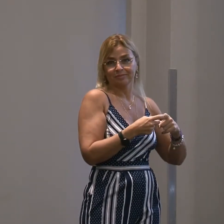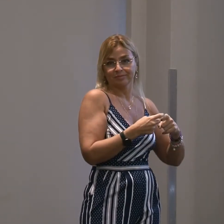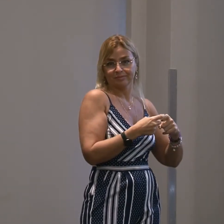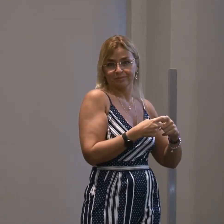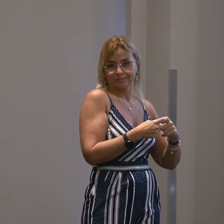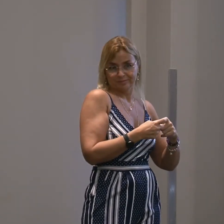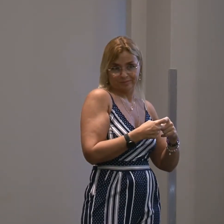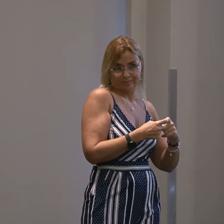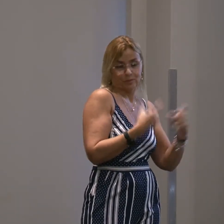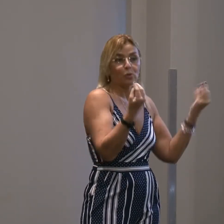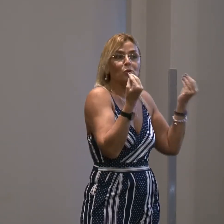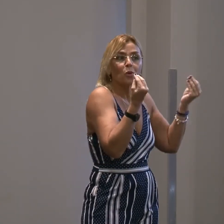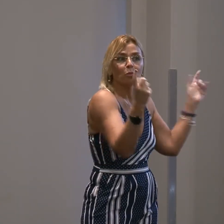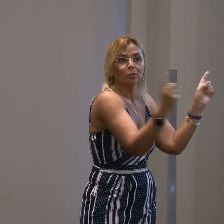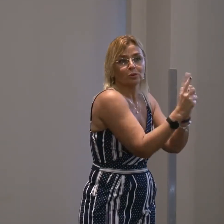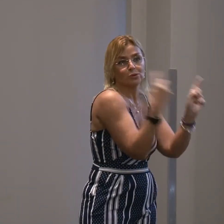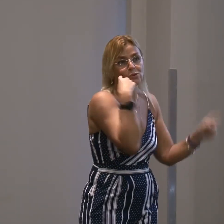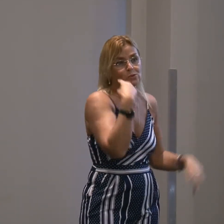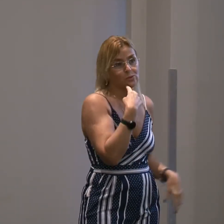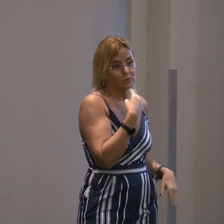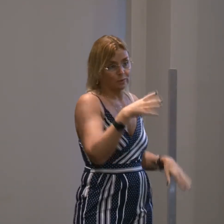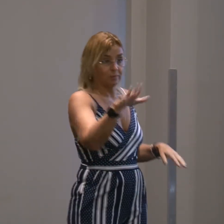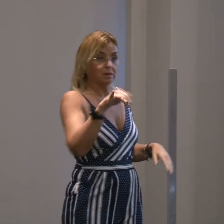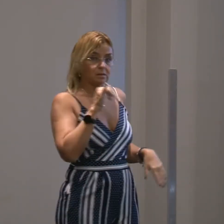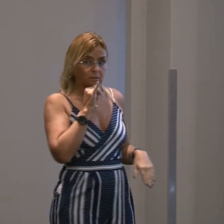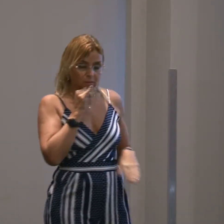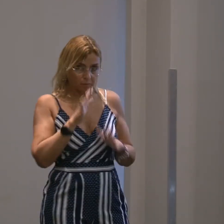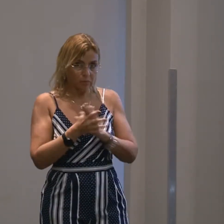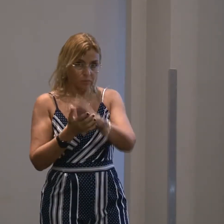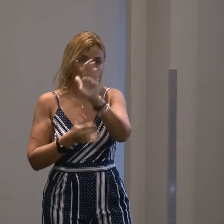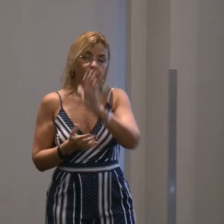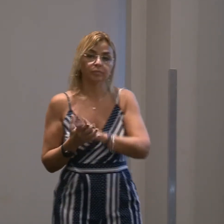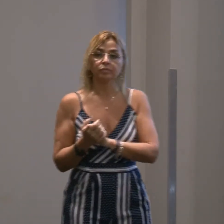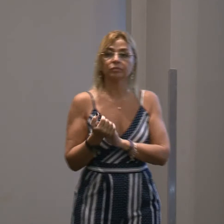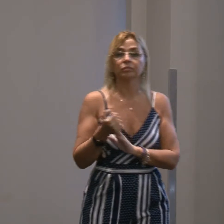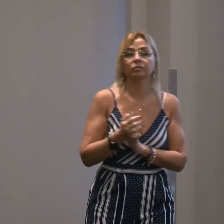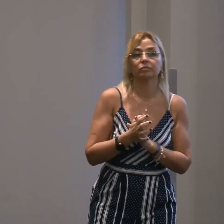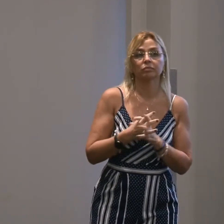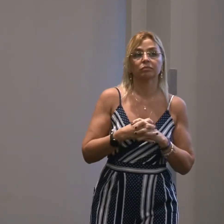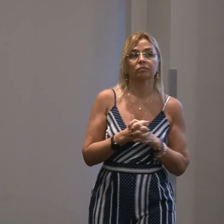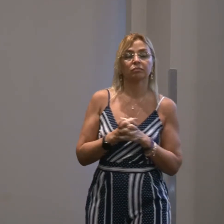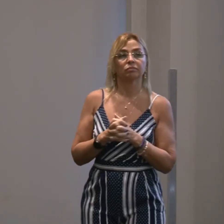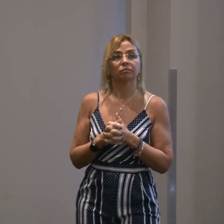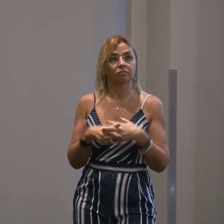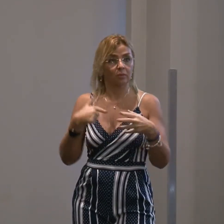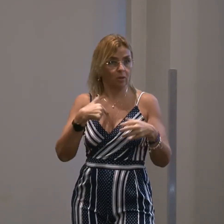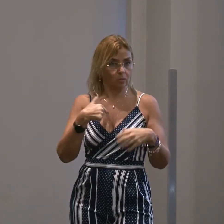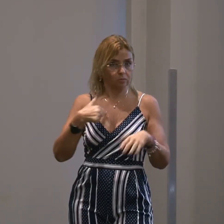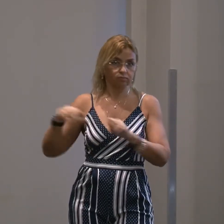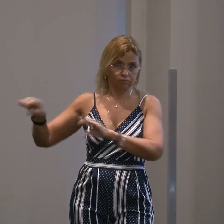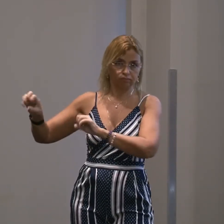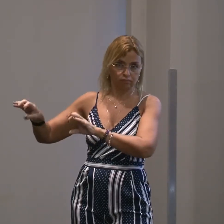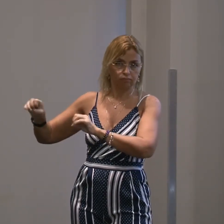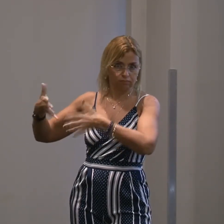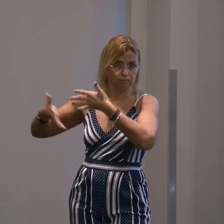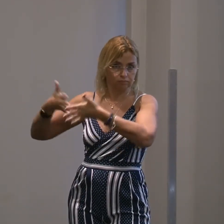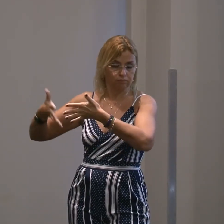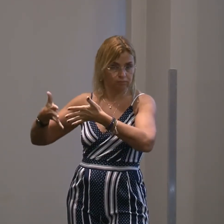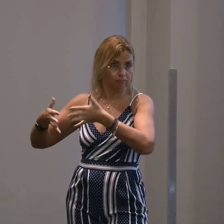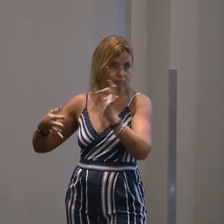não reivindica e não entende que a questão é uma questão médica, afinal de contas os surdos não vão ao médico, o governo nada